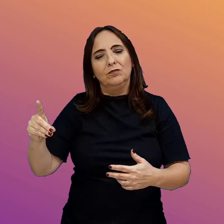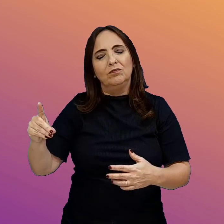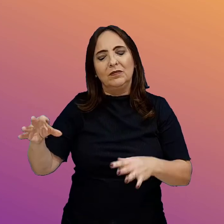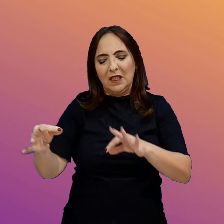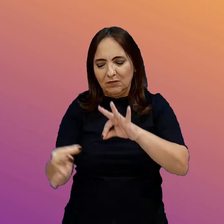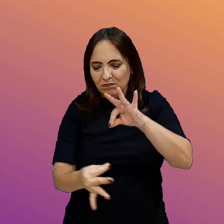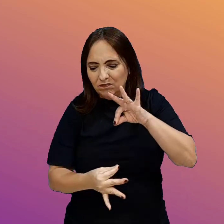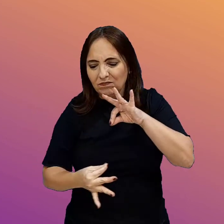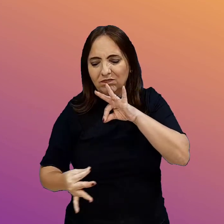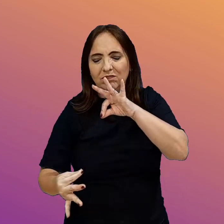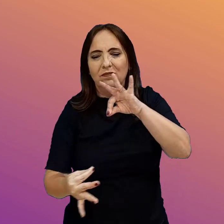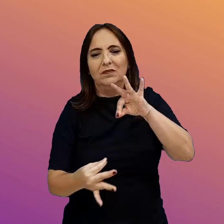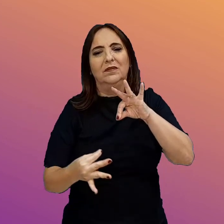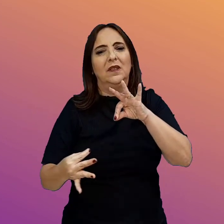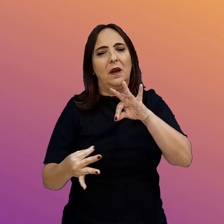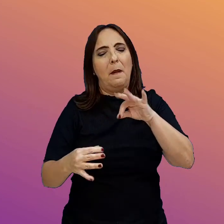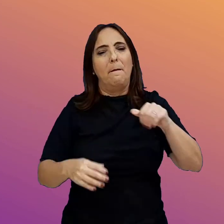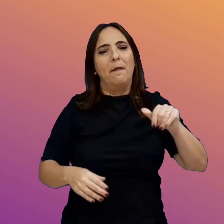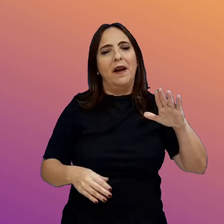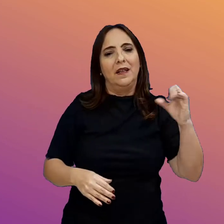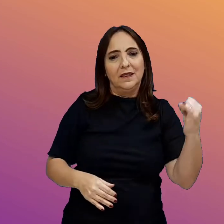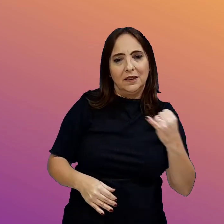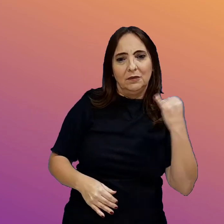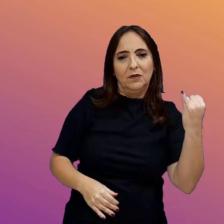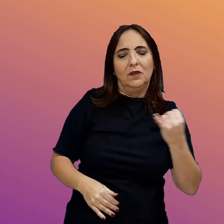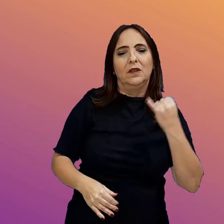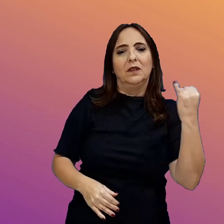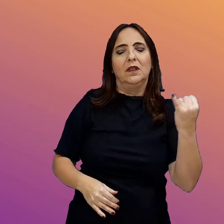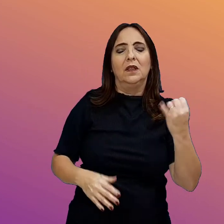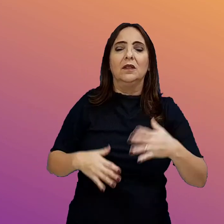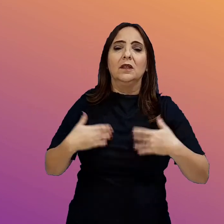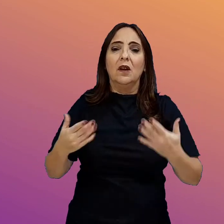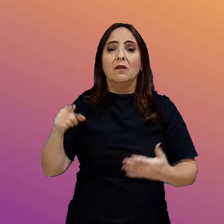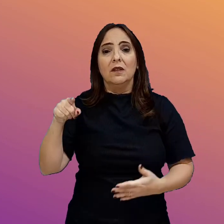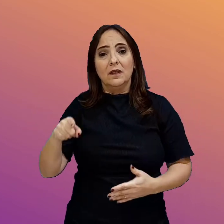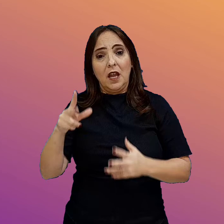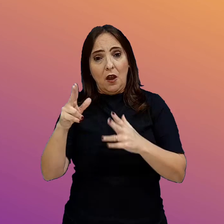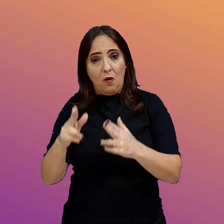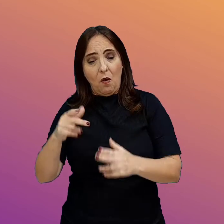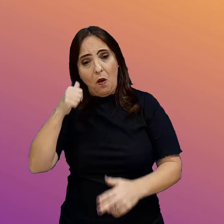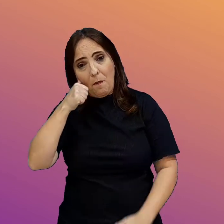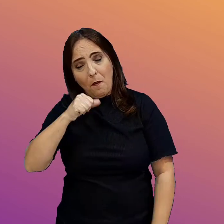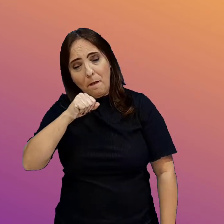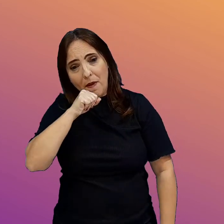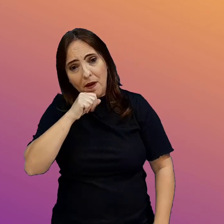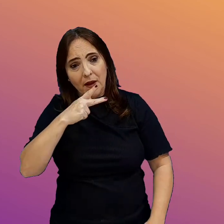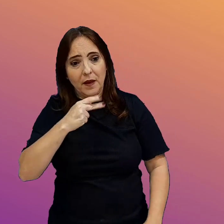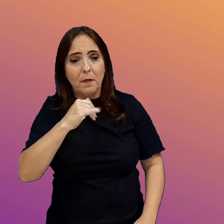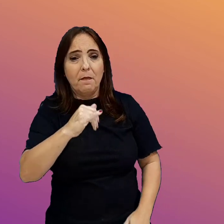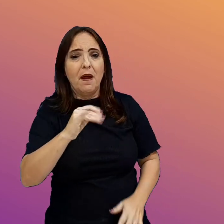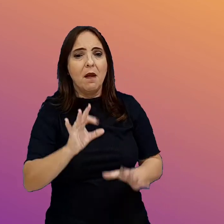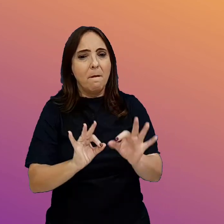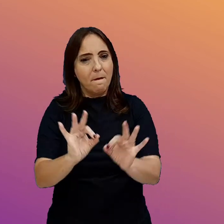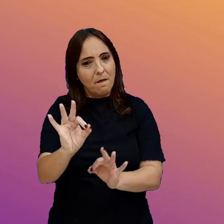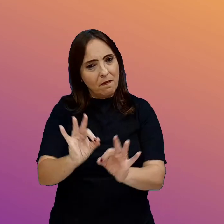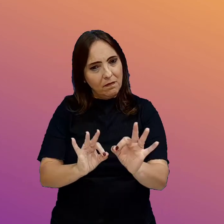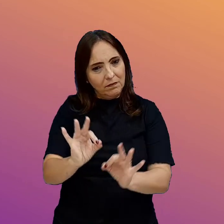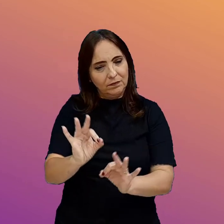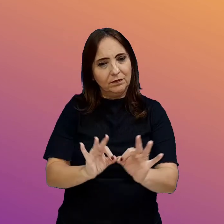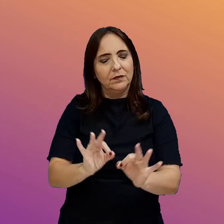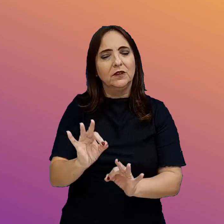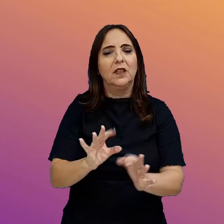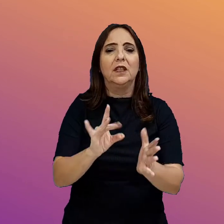ao alimento físico. Então você precisa, como mãe, como pai, se planejar